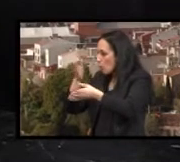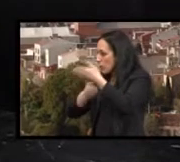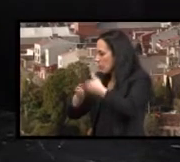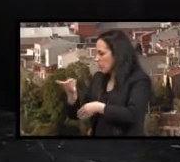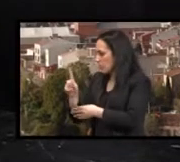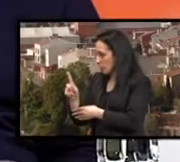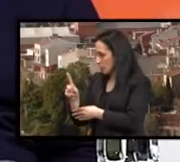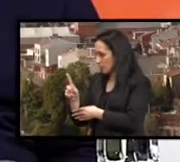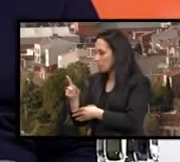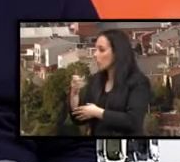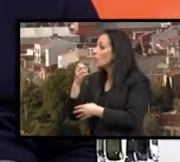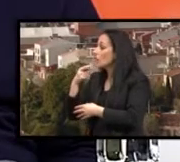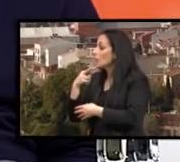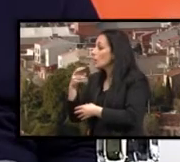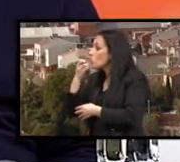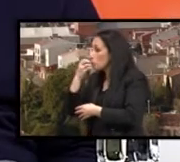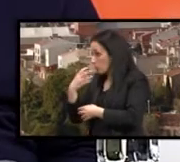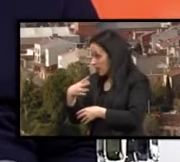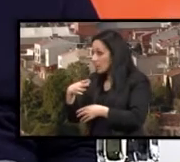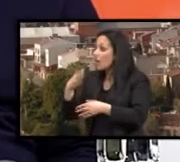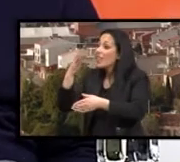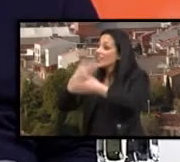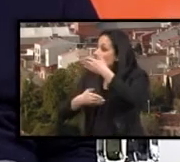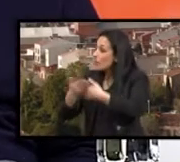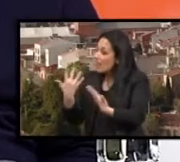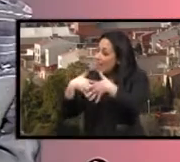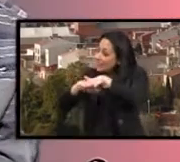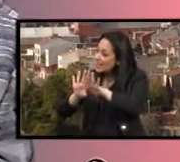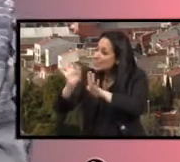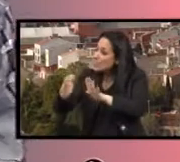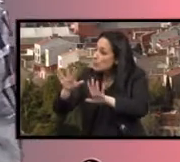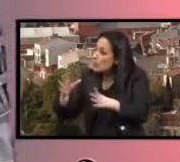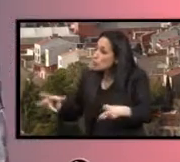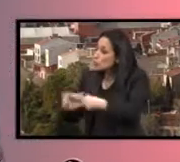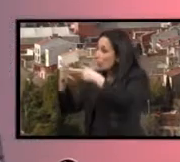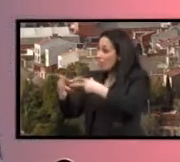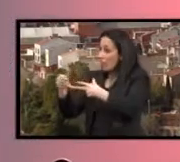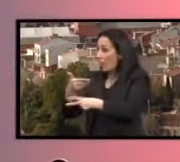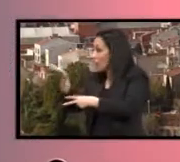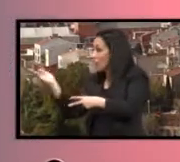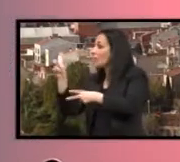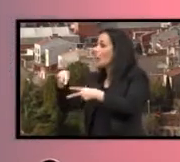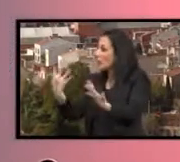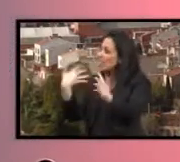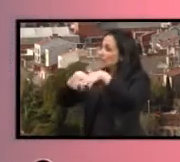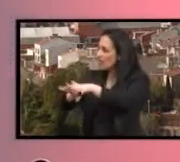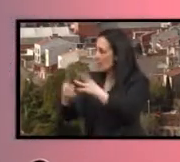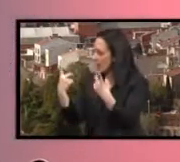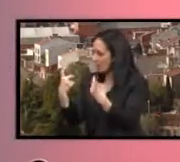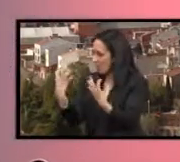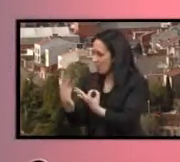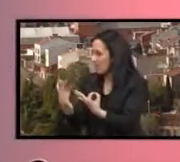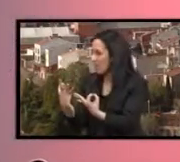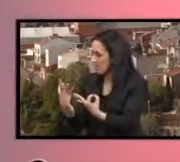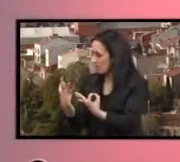heu d'integrar, però la societat en si també s'ha d'integrar amb el col·lectiu de persones intel·lectual. Sí, sí. Clar, ens hem d'obrir tots, sí, perquè si no ens obrim